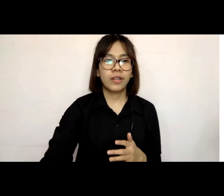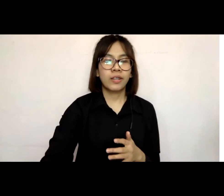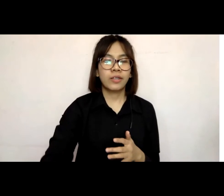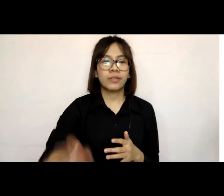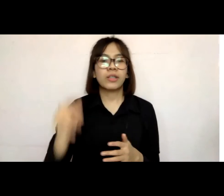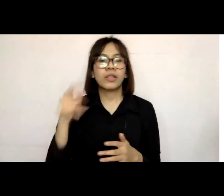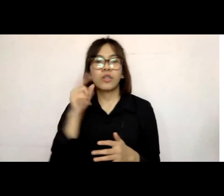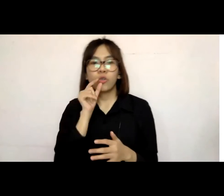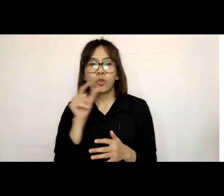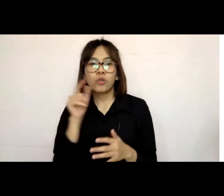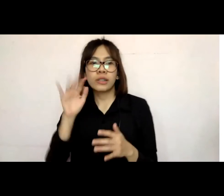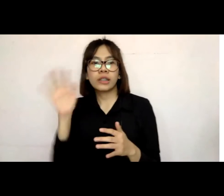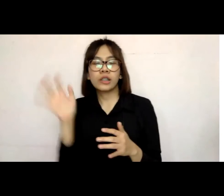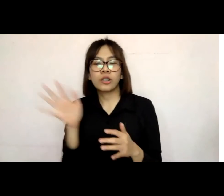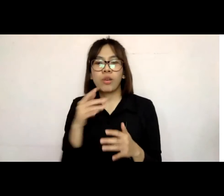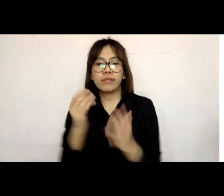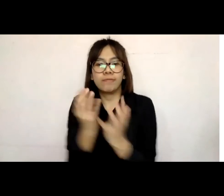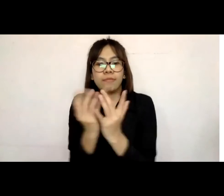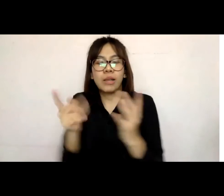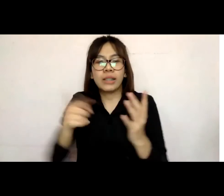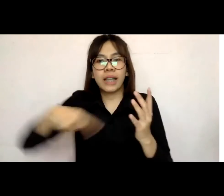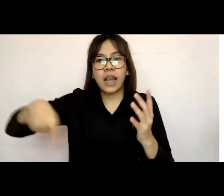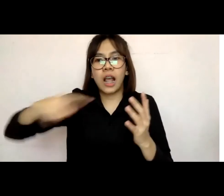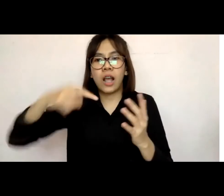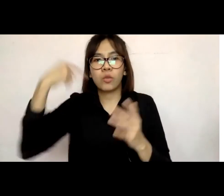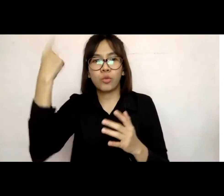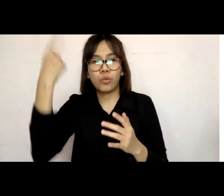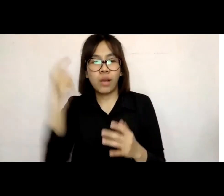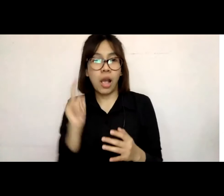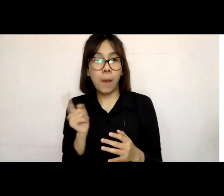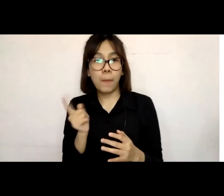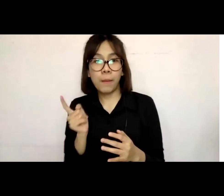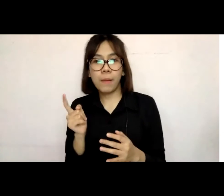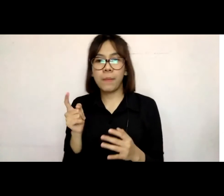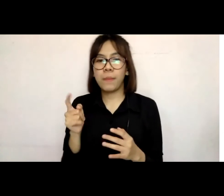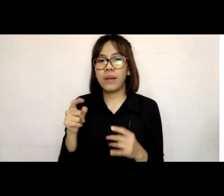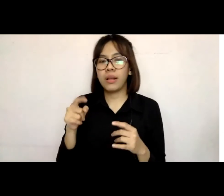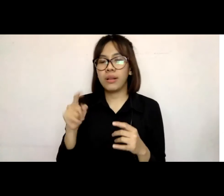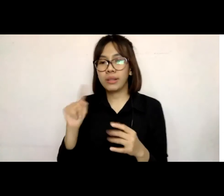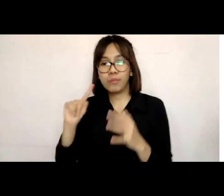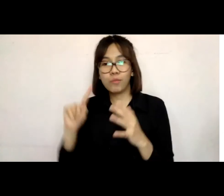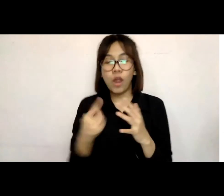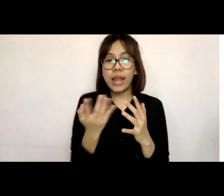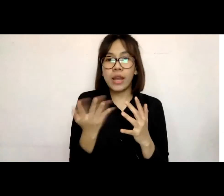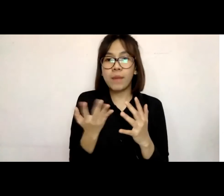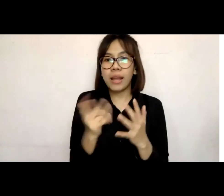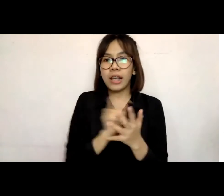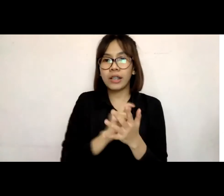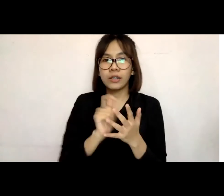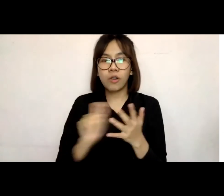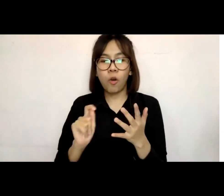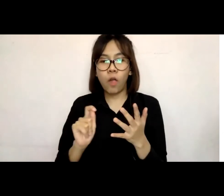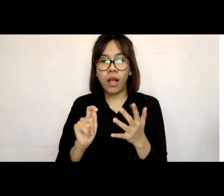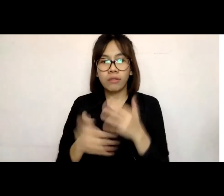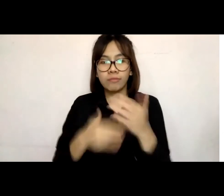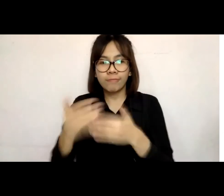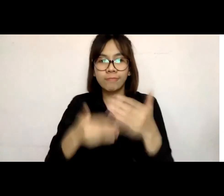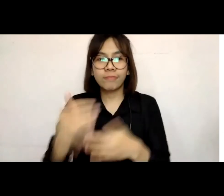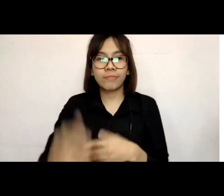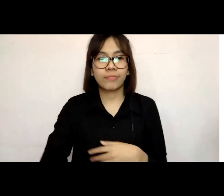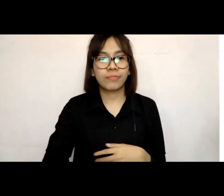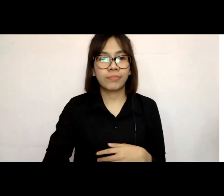kan, seperti kesenian kan gitu atau apa gitu. Masih memilah, masih ada yang kepala sekolah